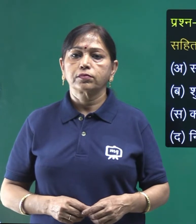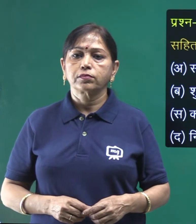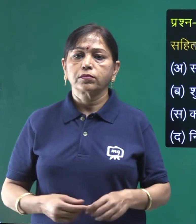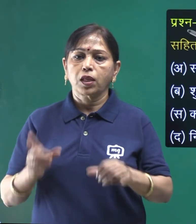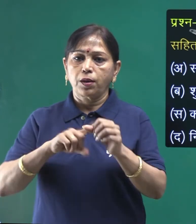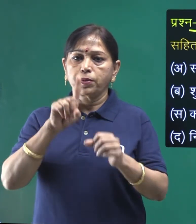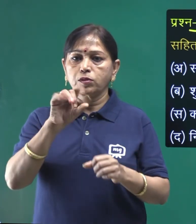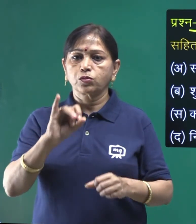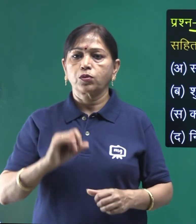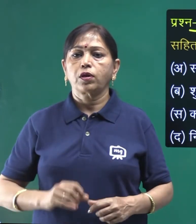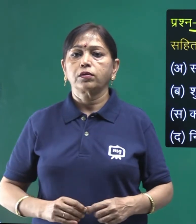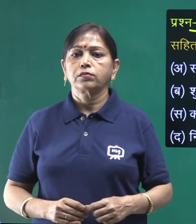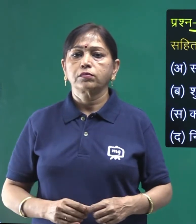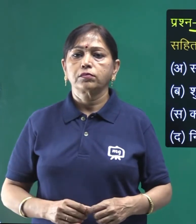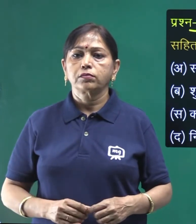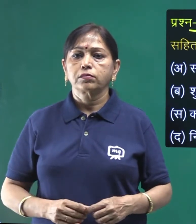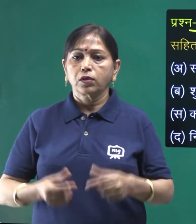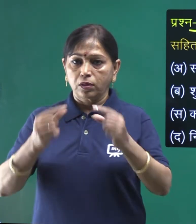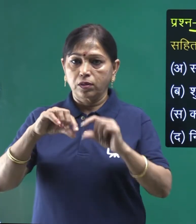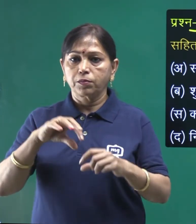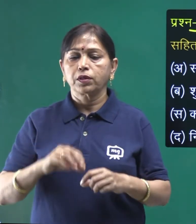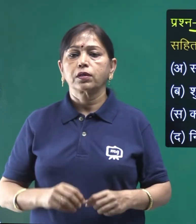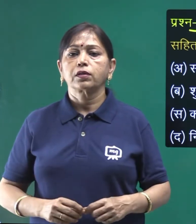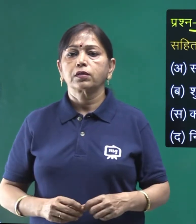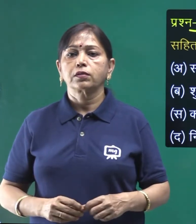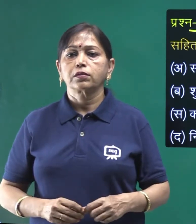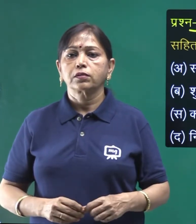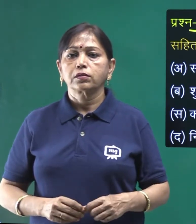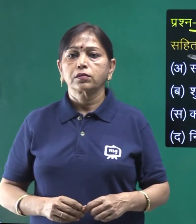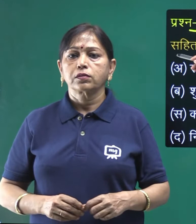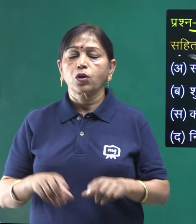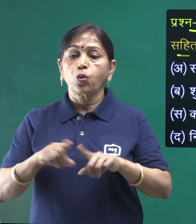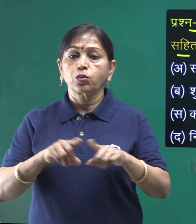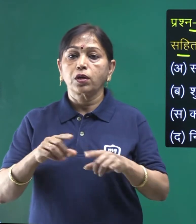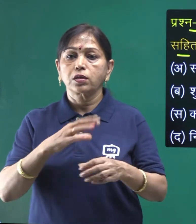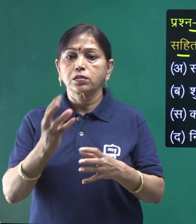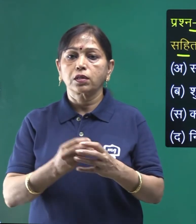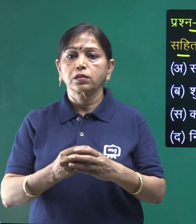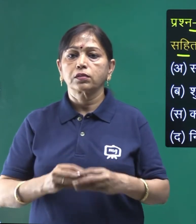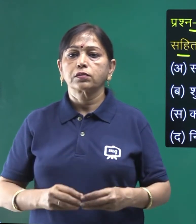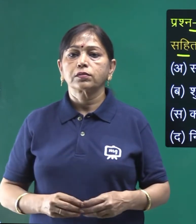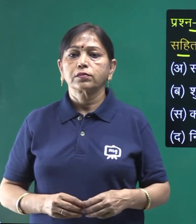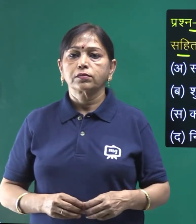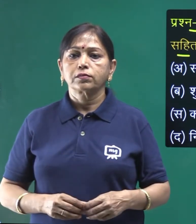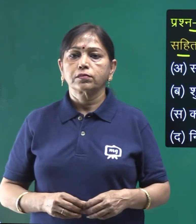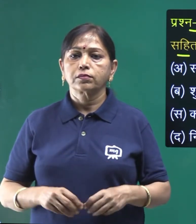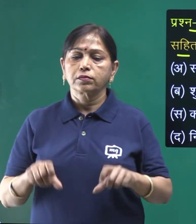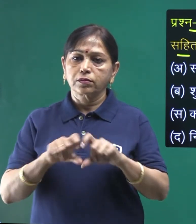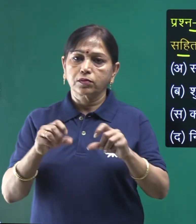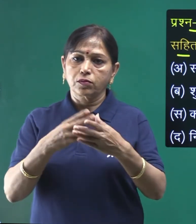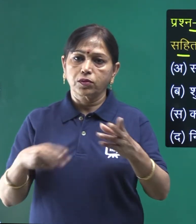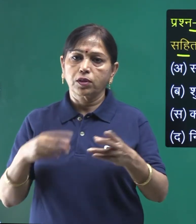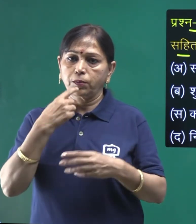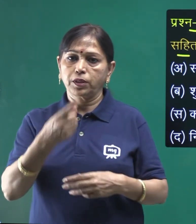प्रश्न 16, निम्न की उदाहरण सहित व्याख्या